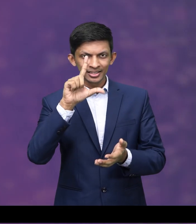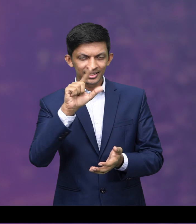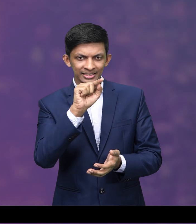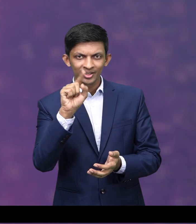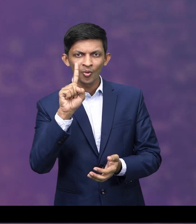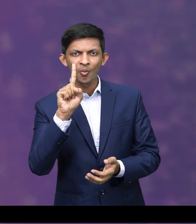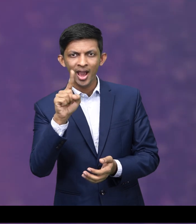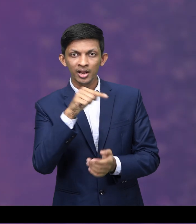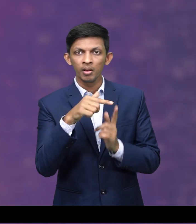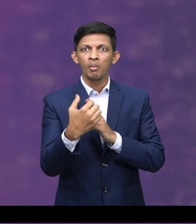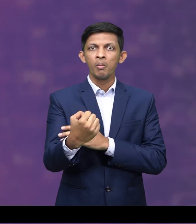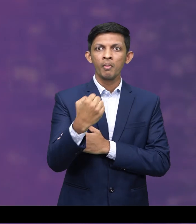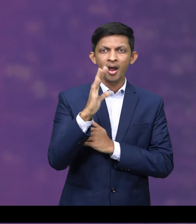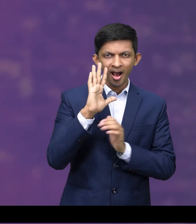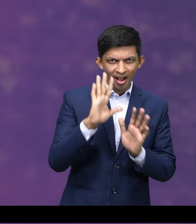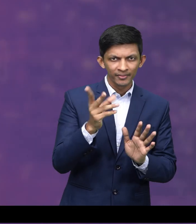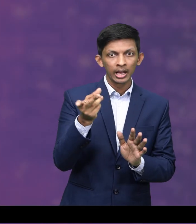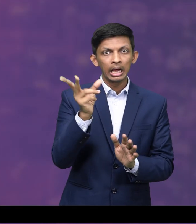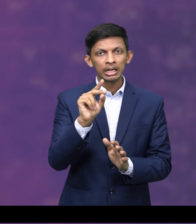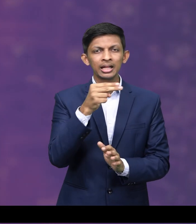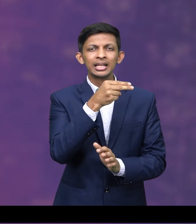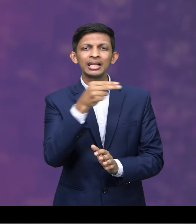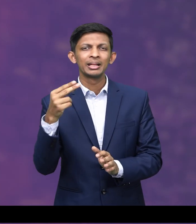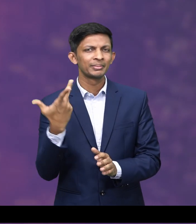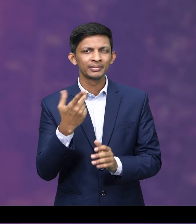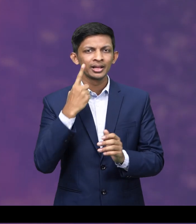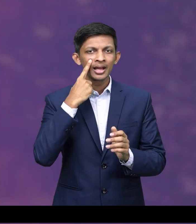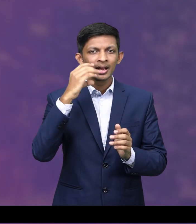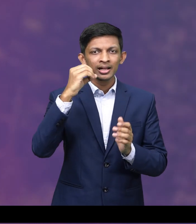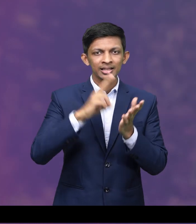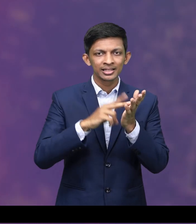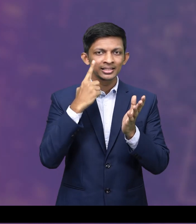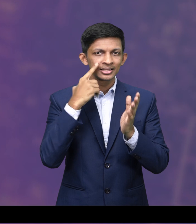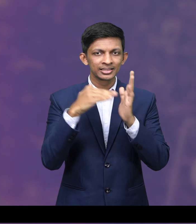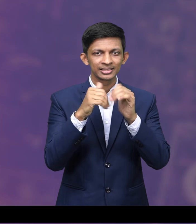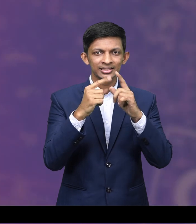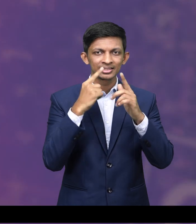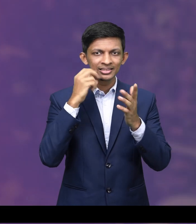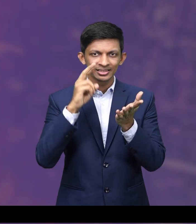వ్యక్తీకరించబడుతుంది. అయనీకరణ శక్తిని అయనీకరణ సంభావ్యత అని కూడా